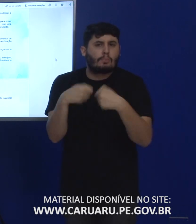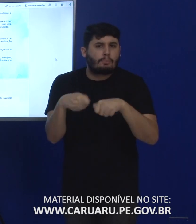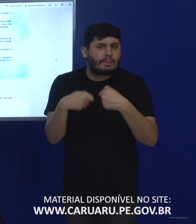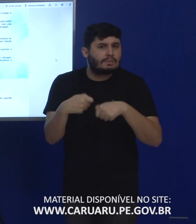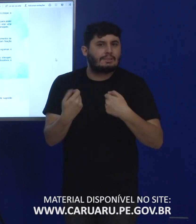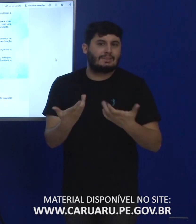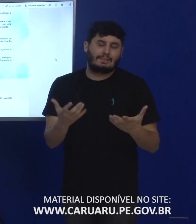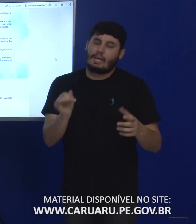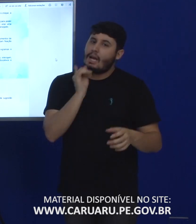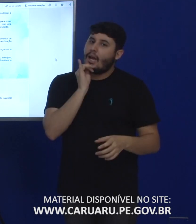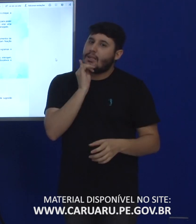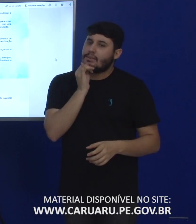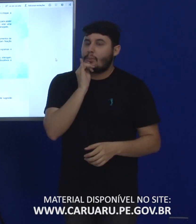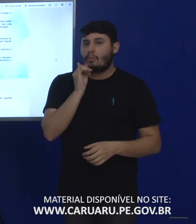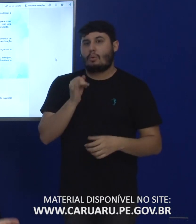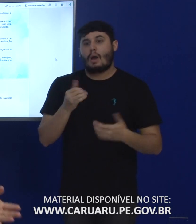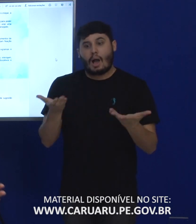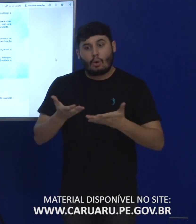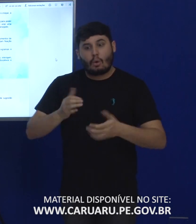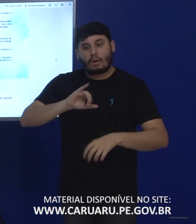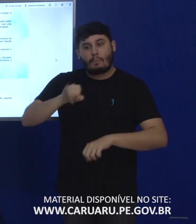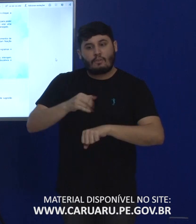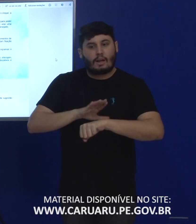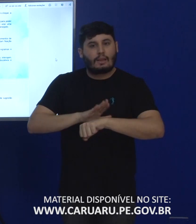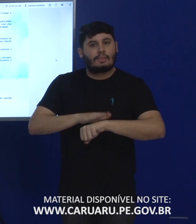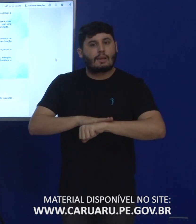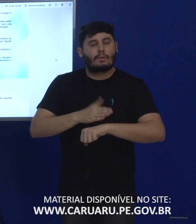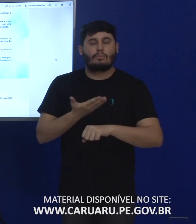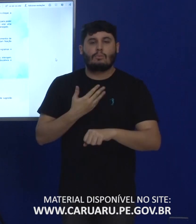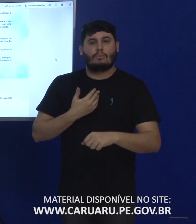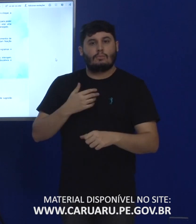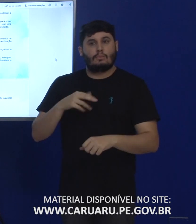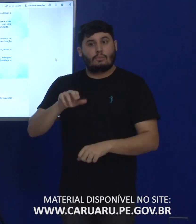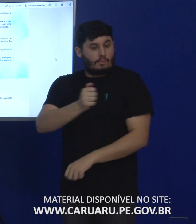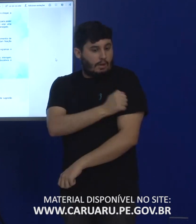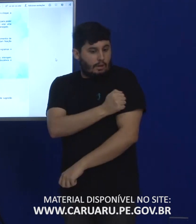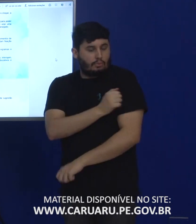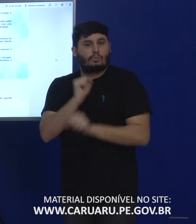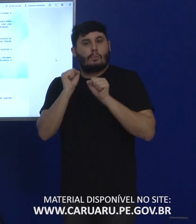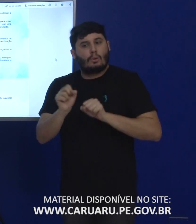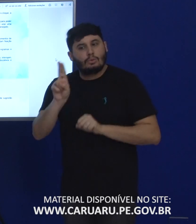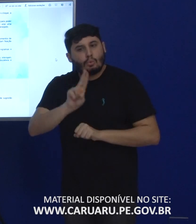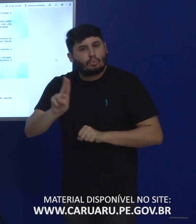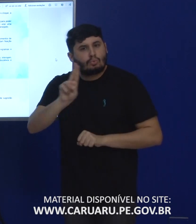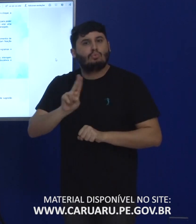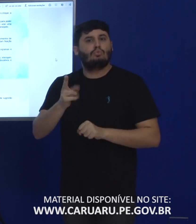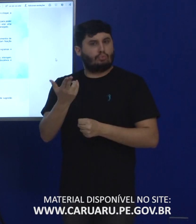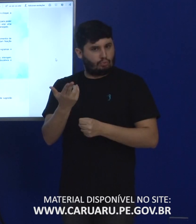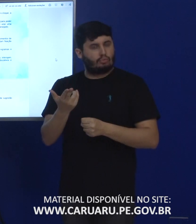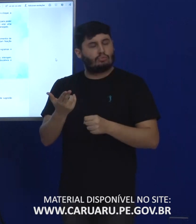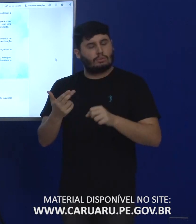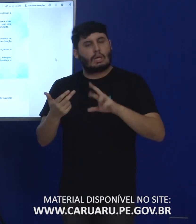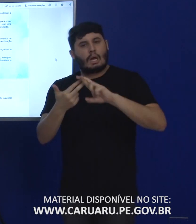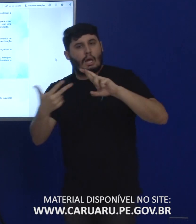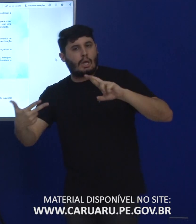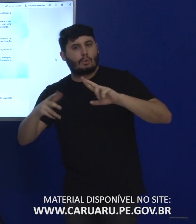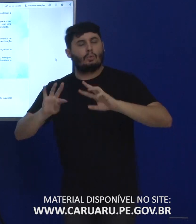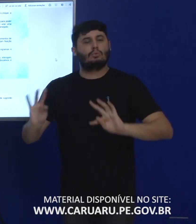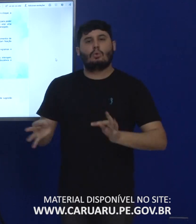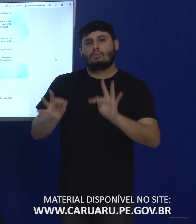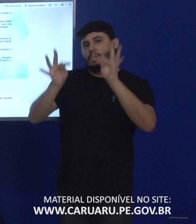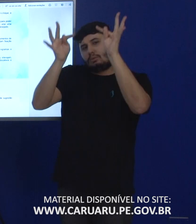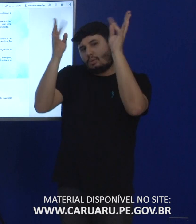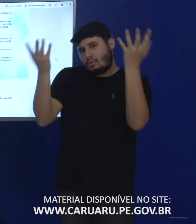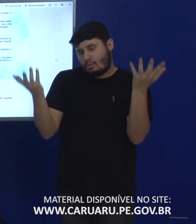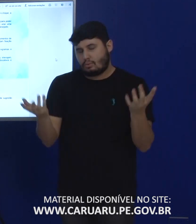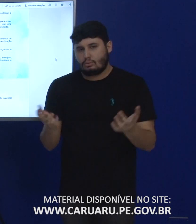ter aulas, por exemplo, né? Então a gente precisa reduzir um pouco mais desse acesso, entendendo de